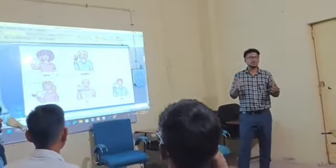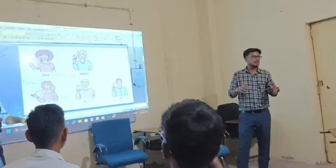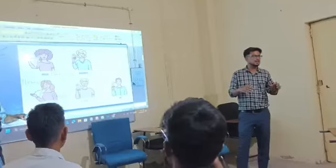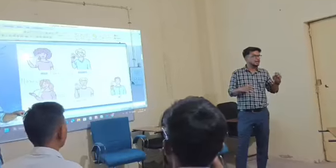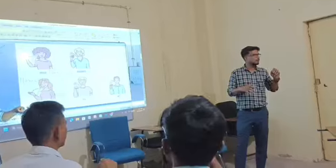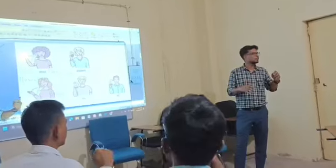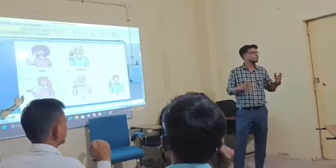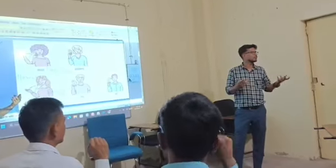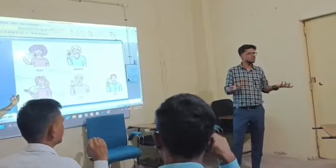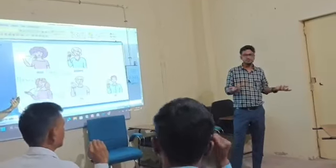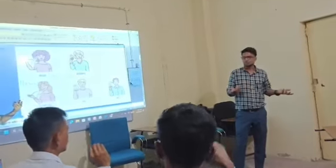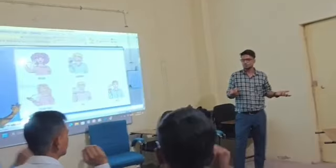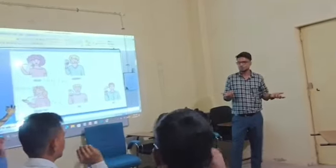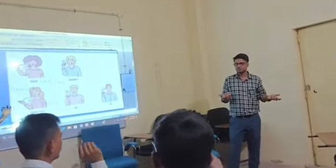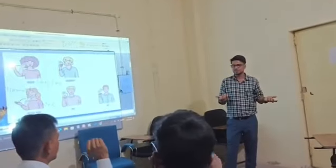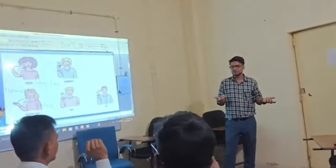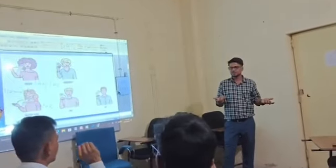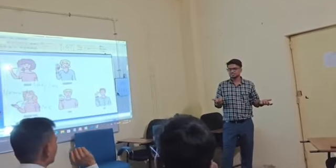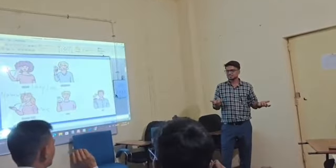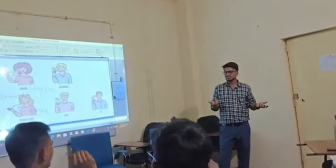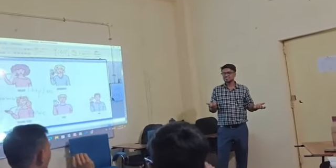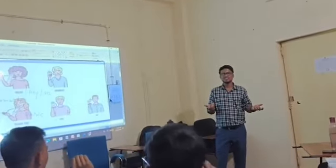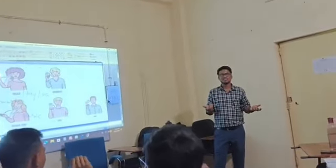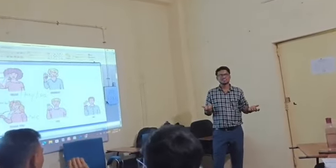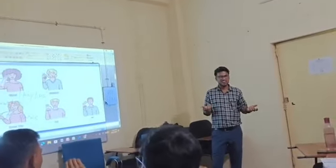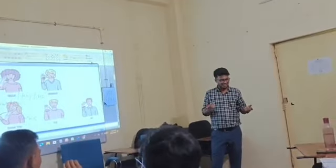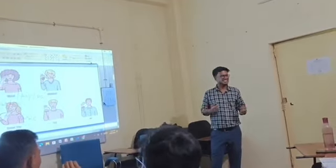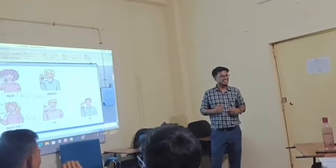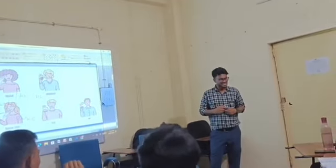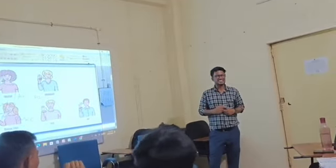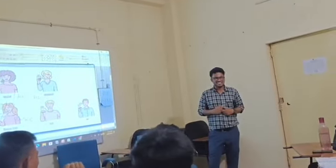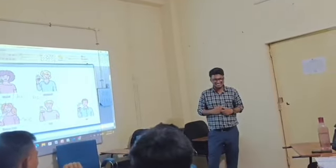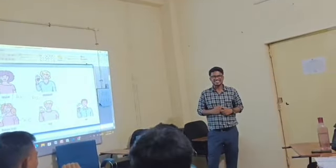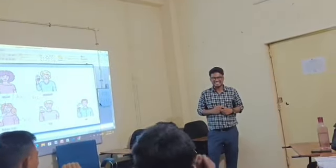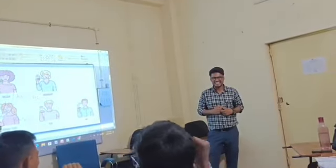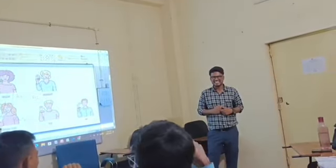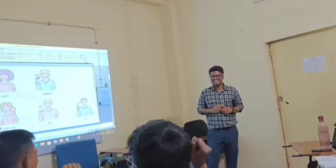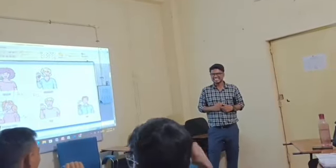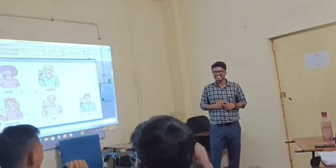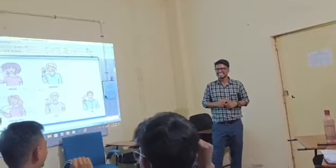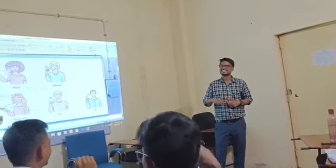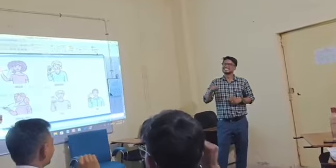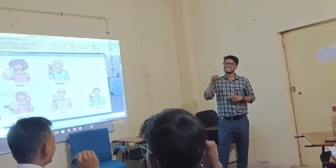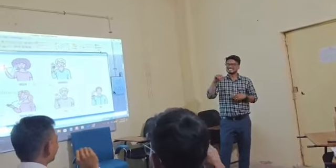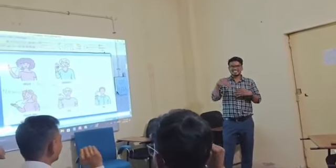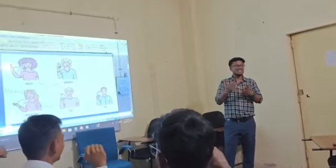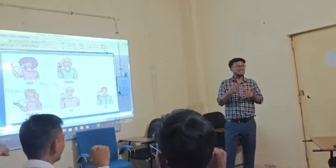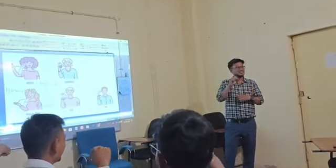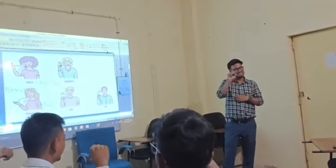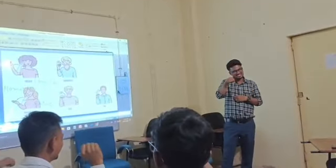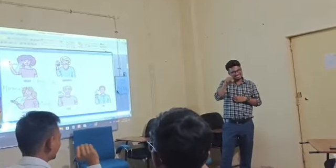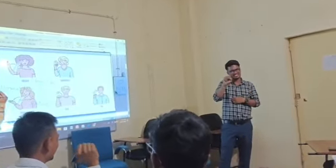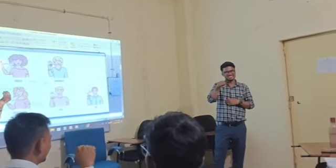खाया, आप बोलना तो कैसे बोलोगे? आधे ऐसे ही लगेगा, साइन लैंग्वेज में ऐसे होता है,